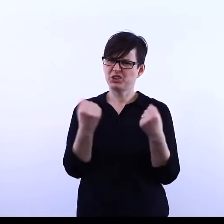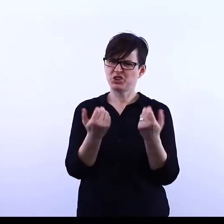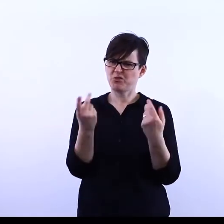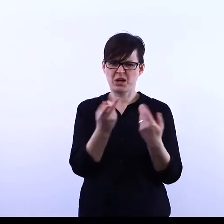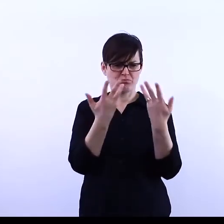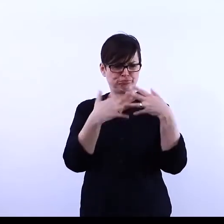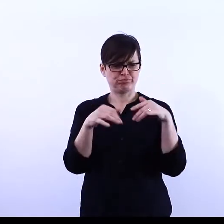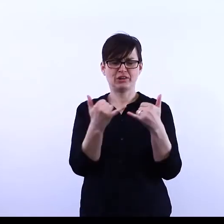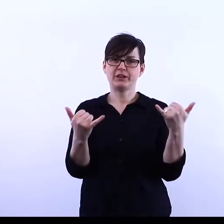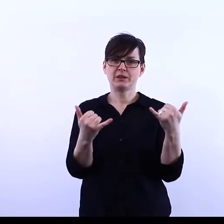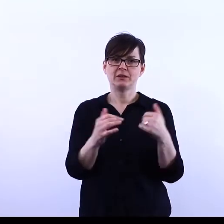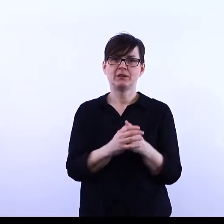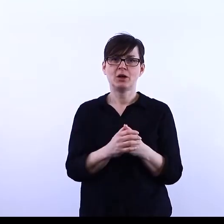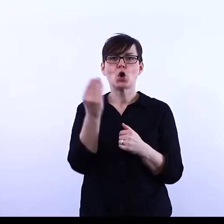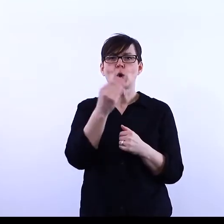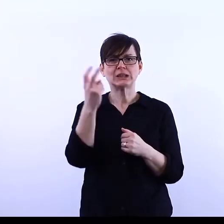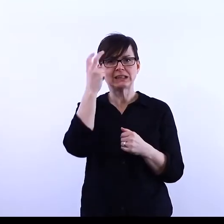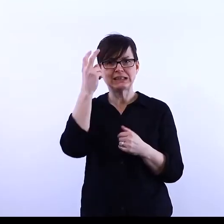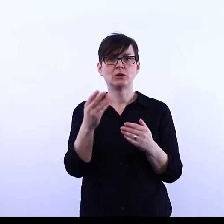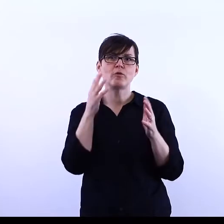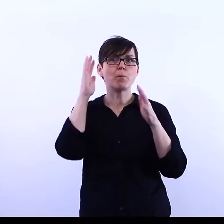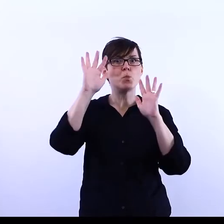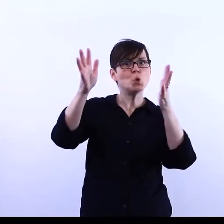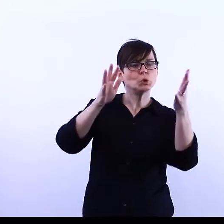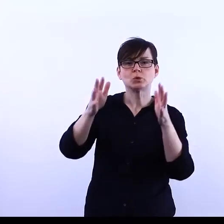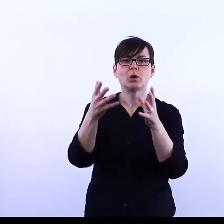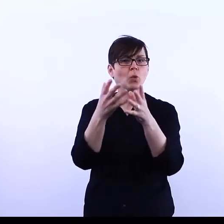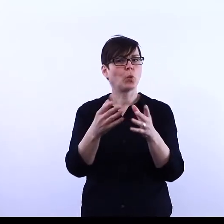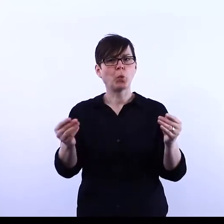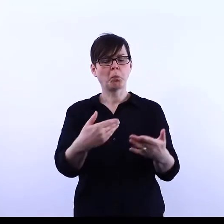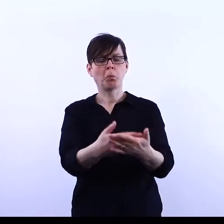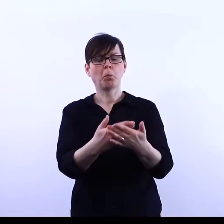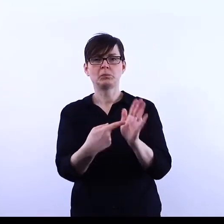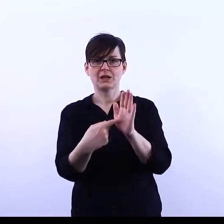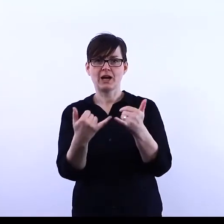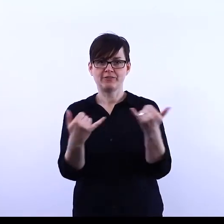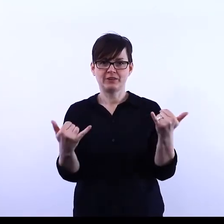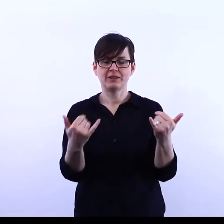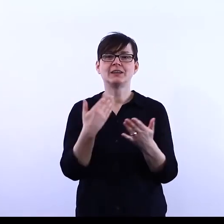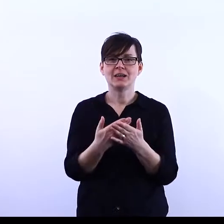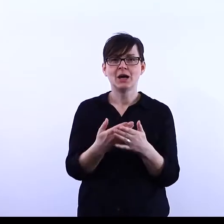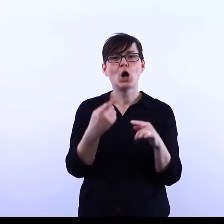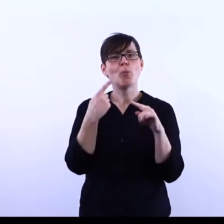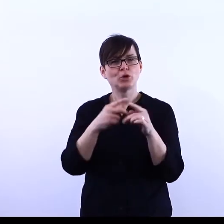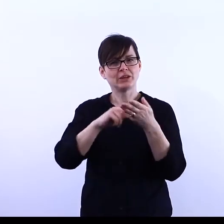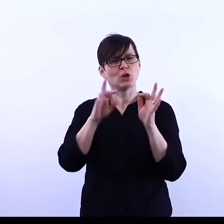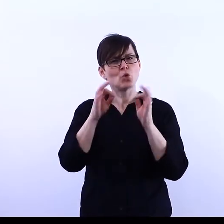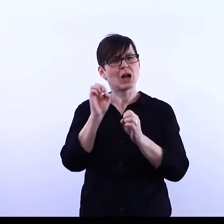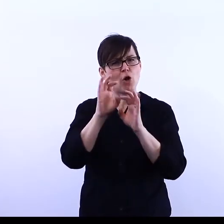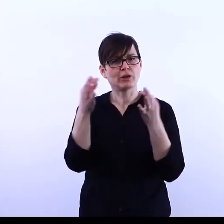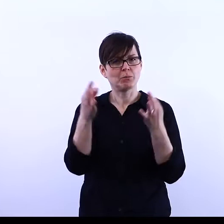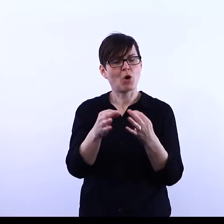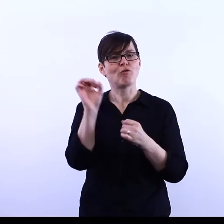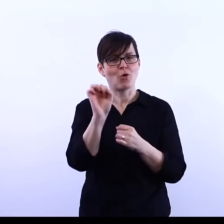Künstliche Intelligenz entmystifiziert, warum eine positive Technik Zukunft Aufklärung braucht, heißt jetzt die Keynote von Martina